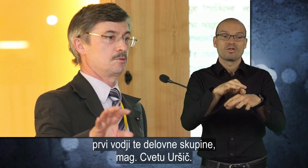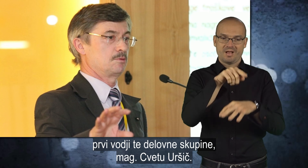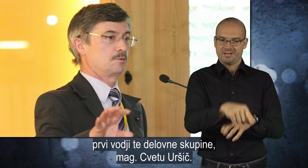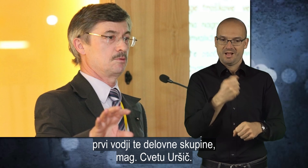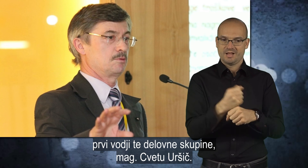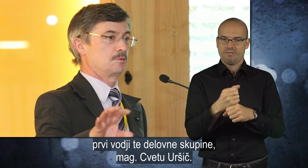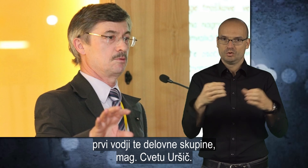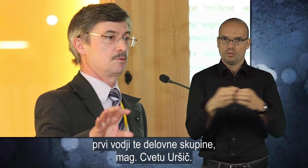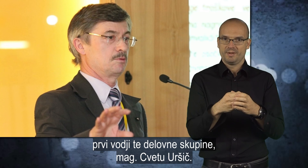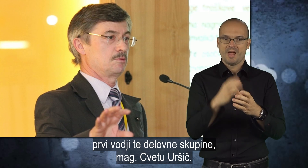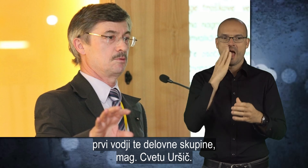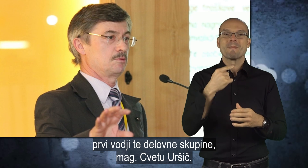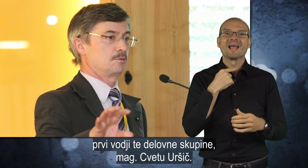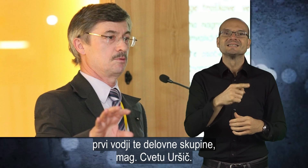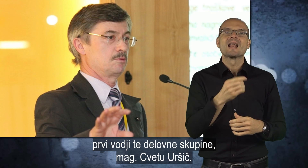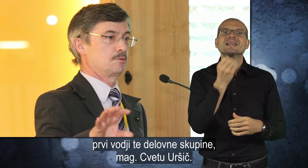skupine, magistru Cvetu Uršiču.